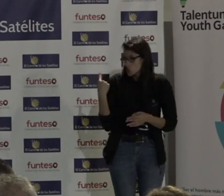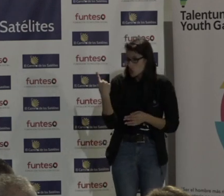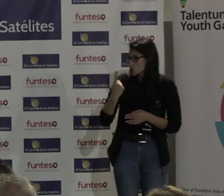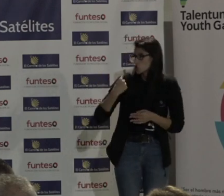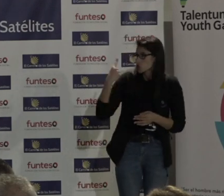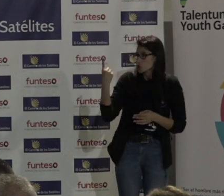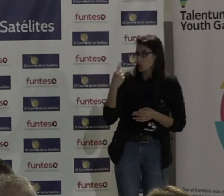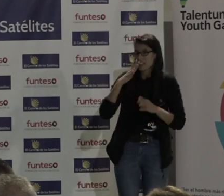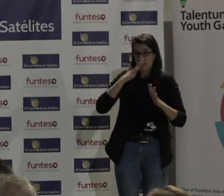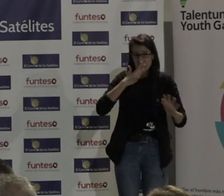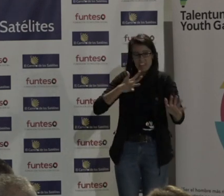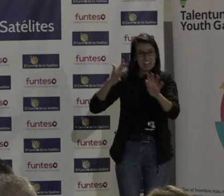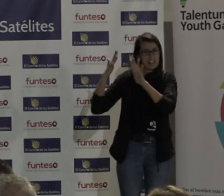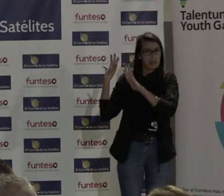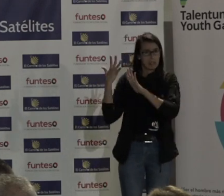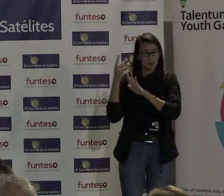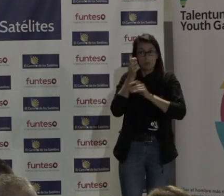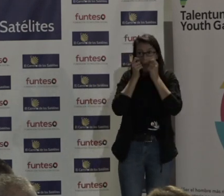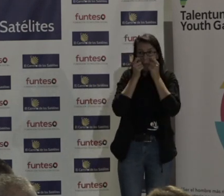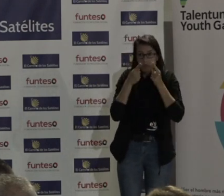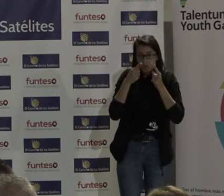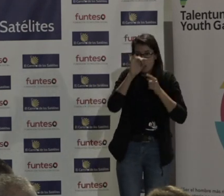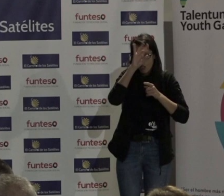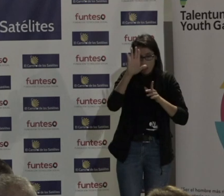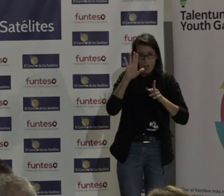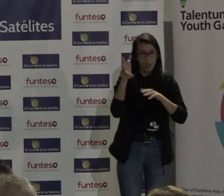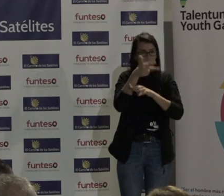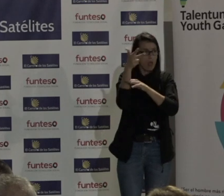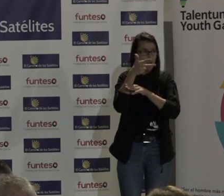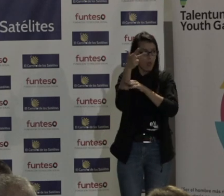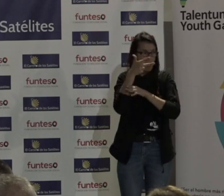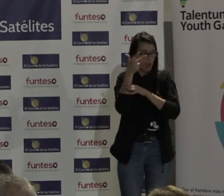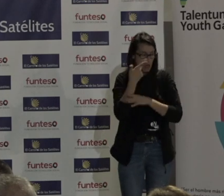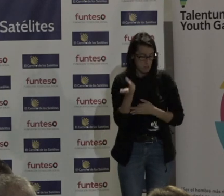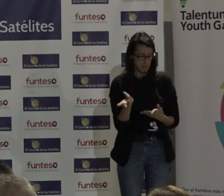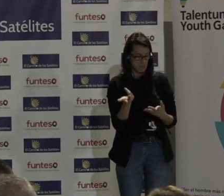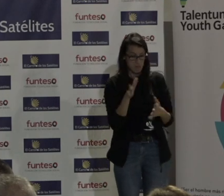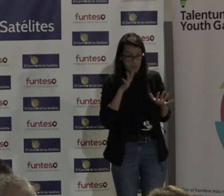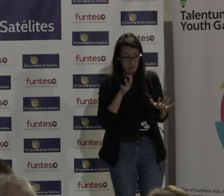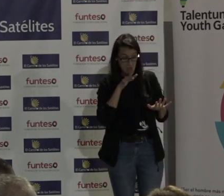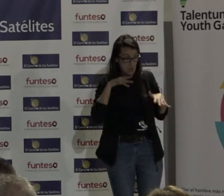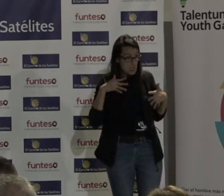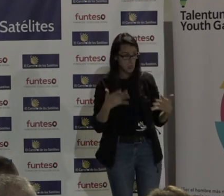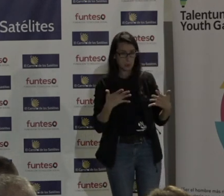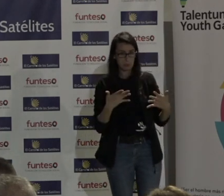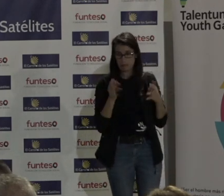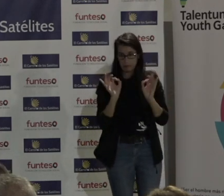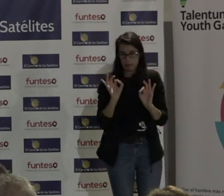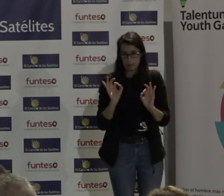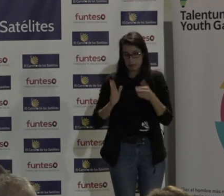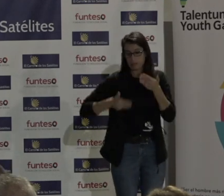años fue algo que nos llamó mucho la atención, incluso hicimos un documental sobre eso. Hoy ya es la